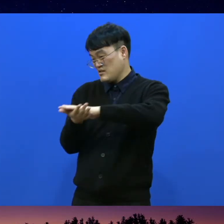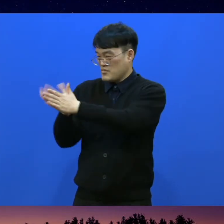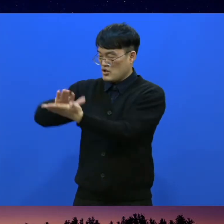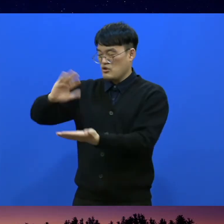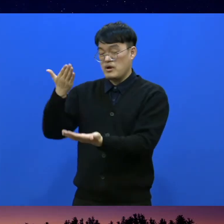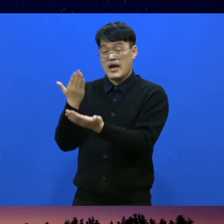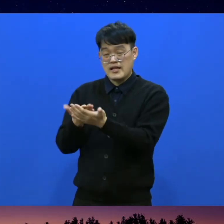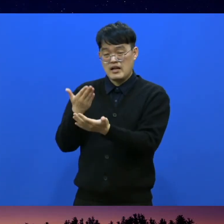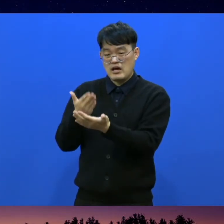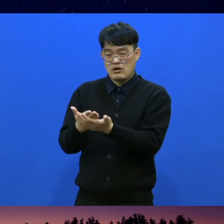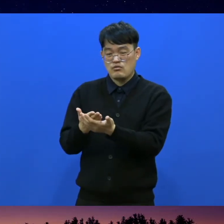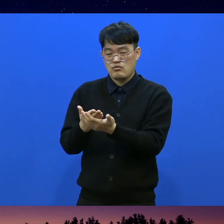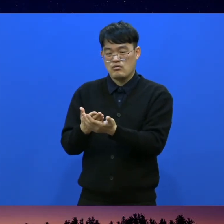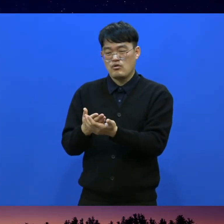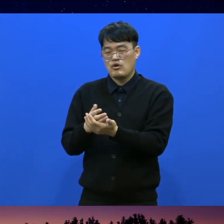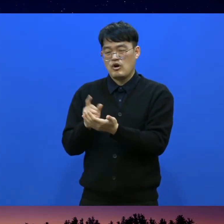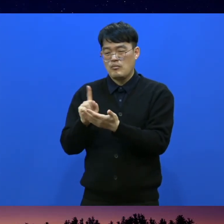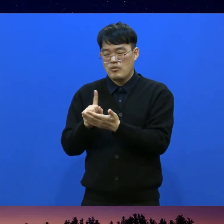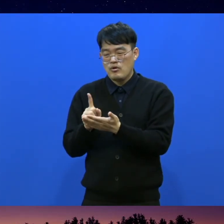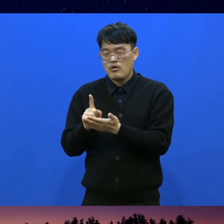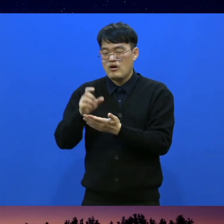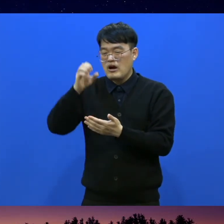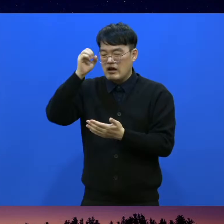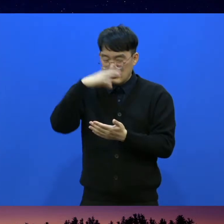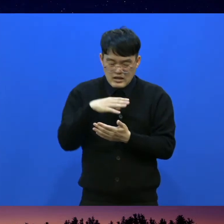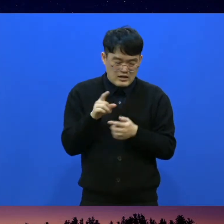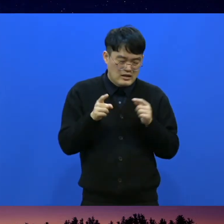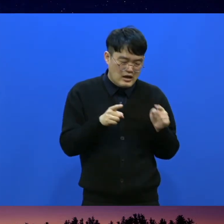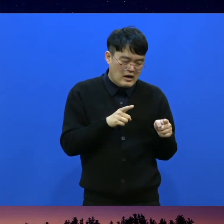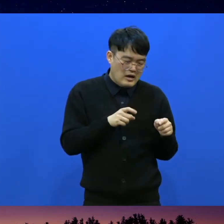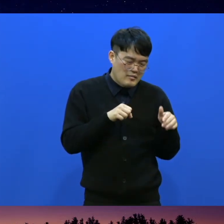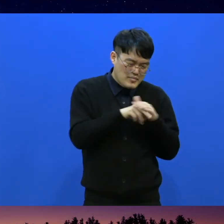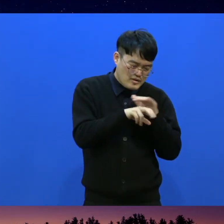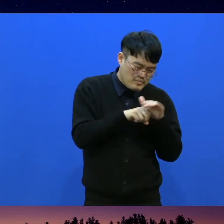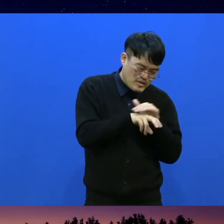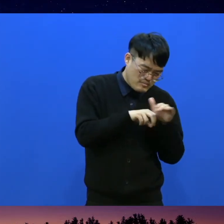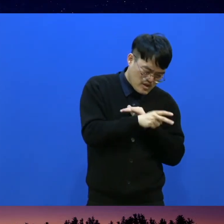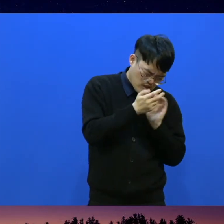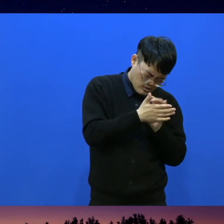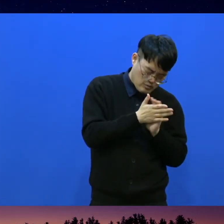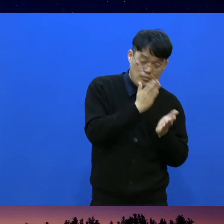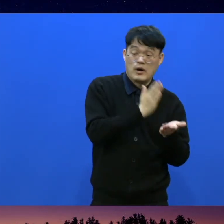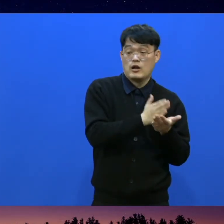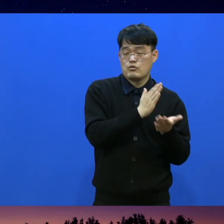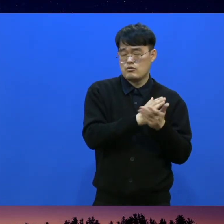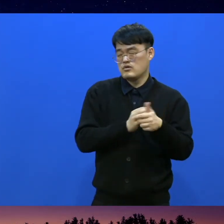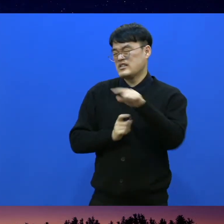일어나게 해달라고 궁지에 몰려서 겨우 면하게 해달라는 기도 말고